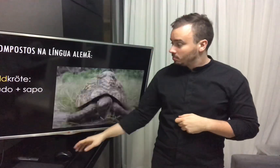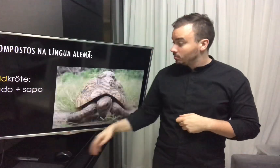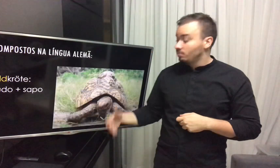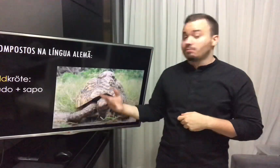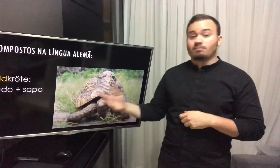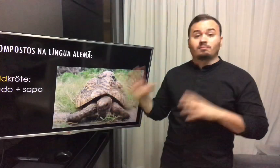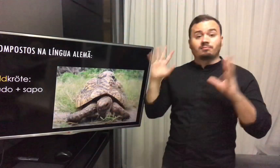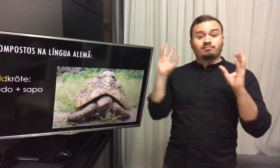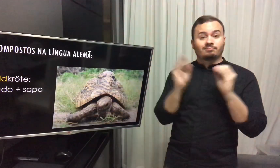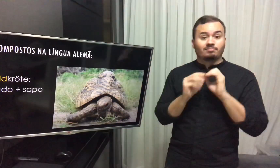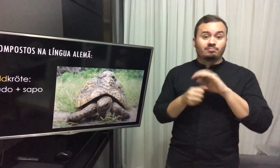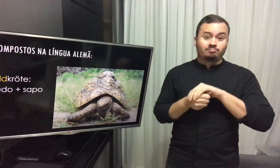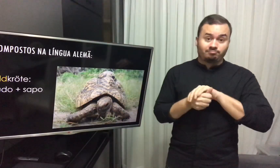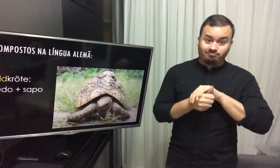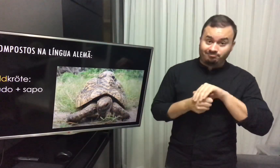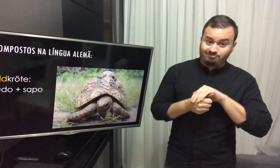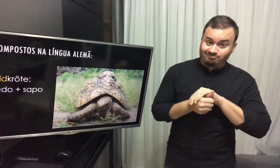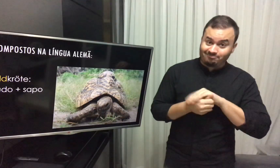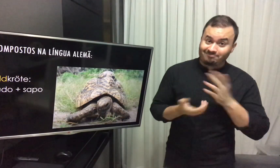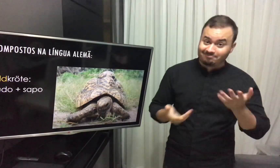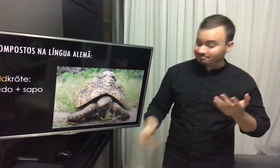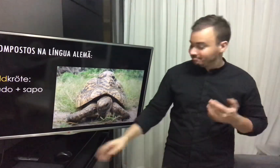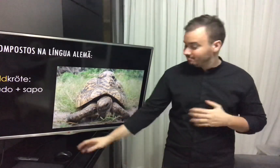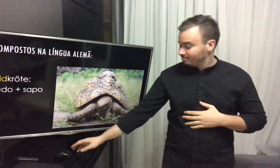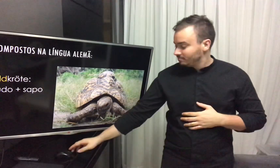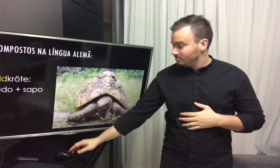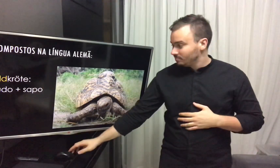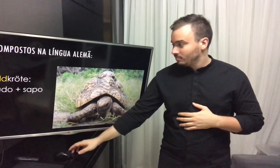escudo mais um sapo, forma a tartaruga.